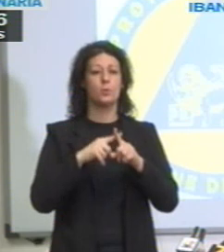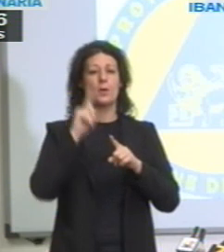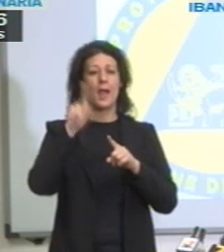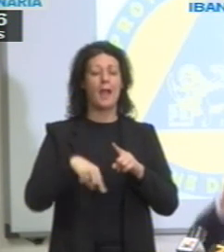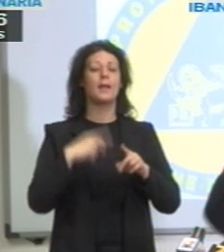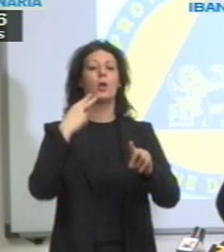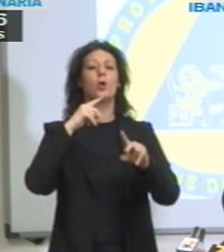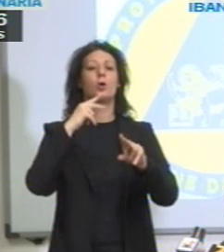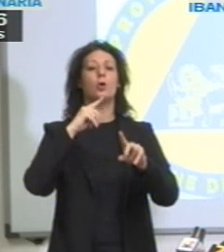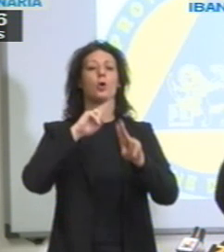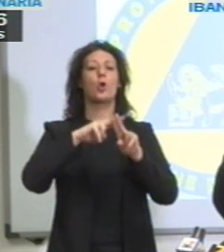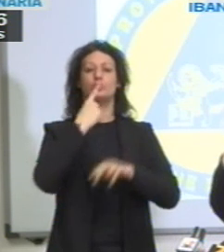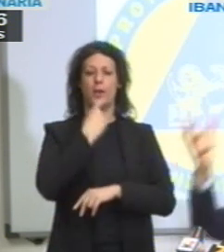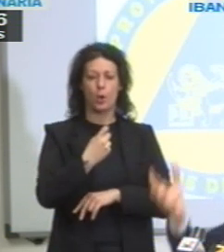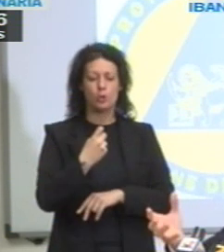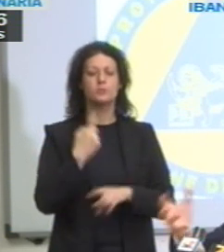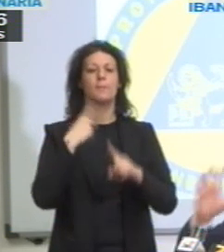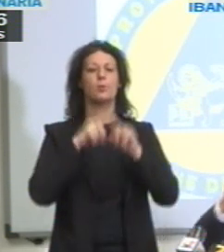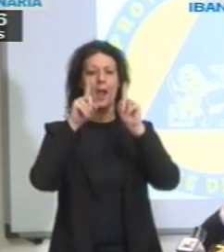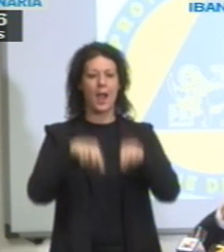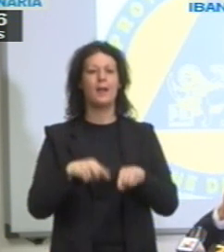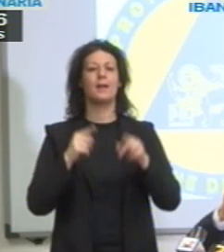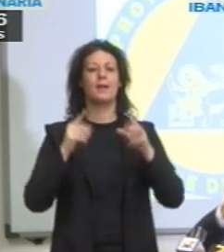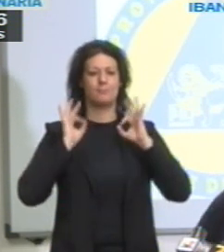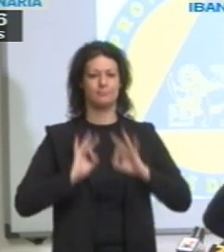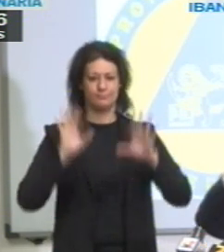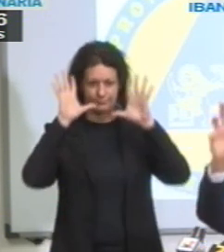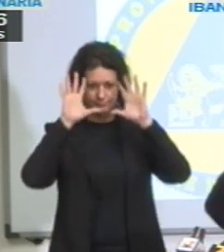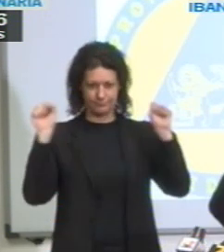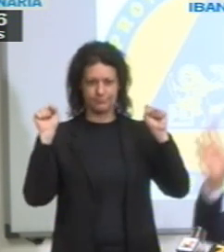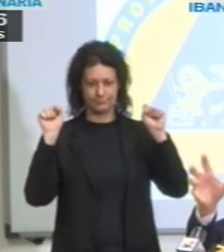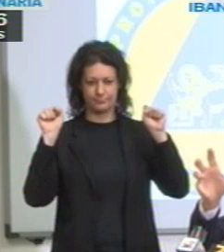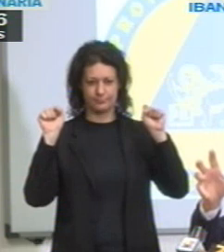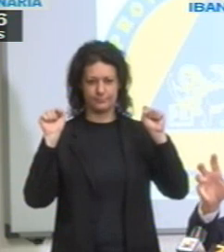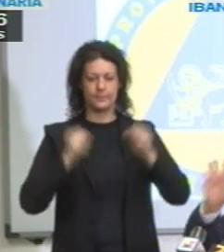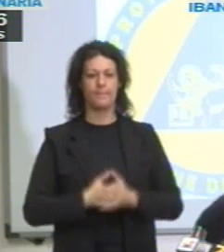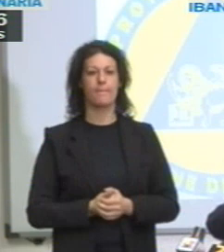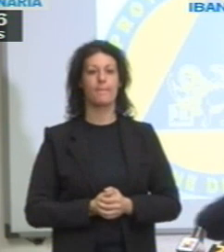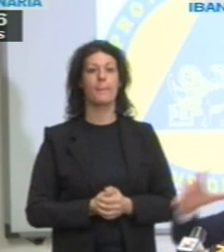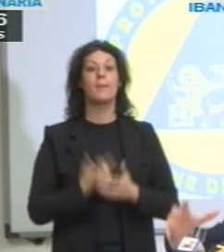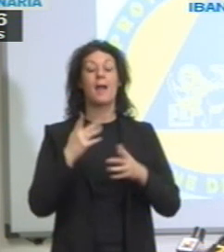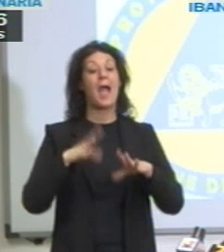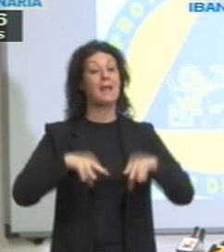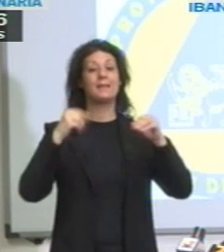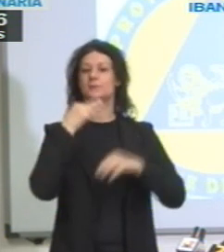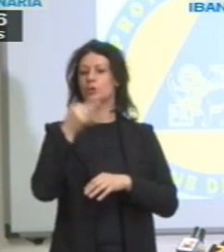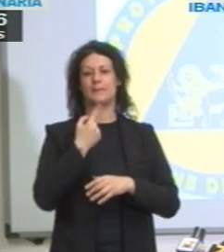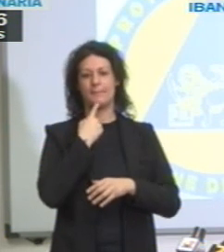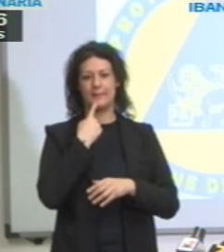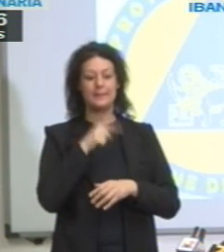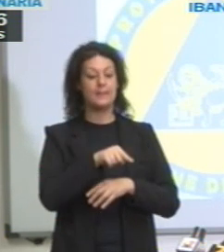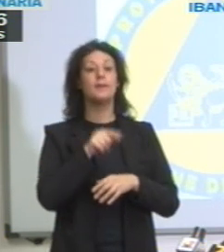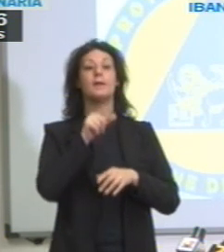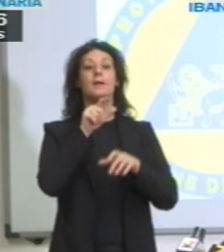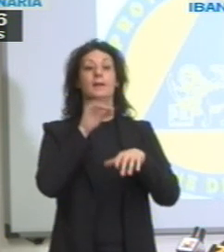dell'ordine, ma poi all'inizio ovviamente abbiamo i positivi, i ricoveri, i contatti di ricoveri, che sono la base di sanità